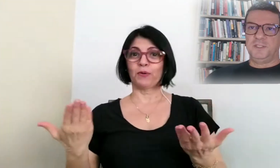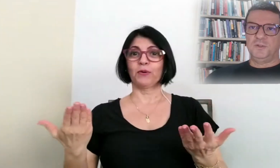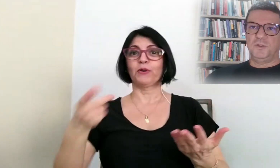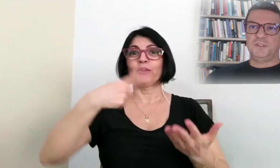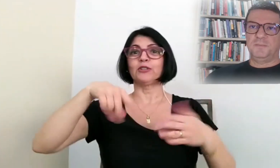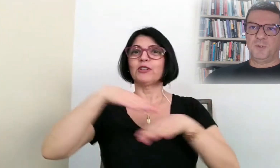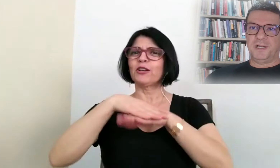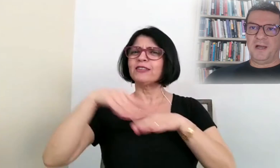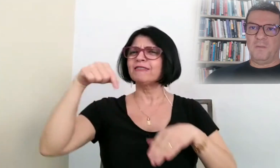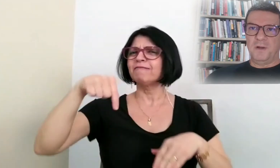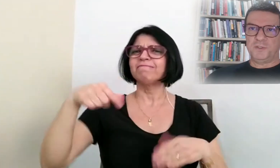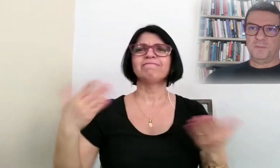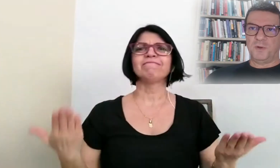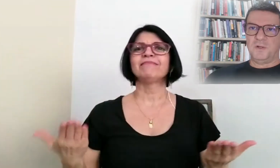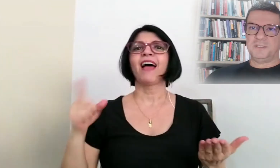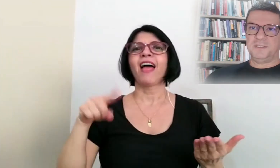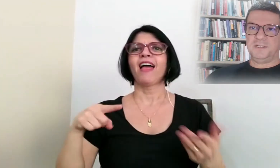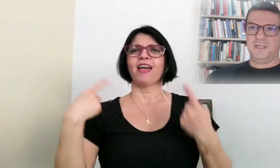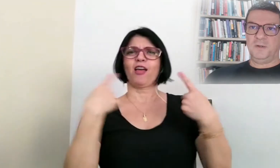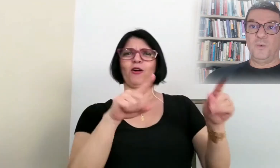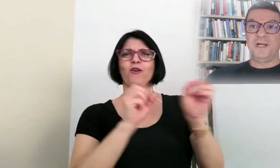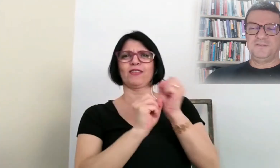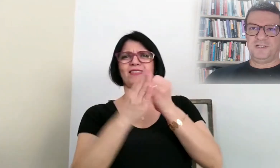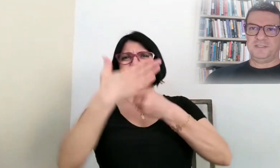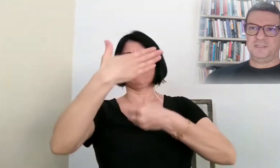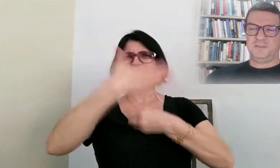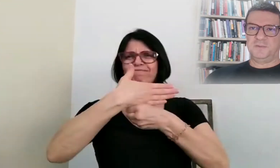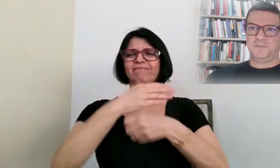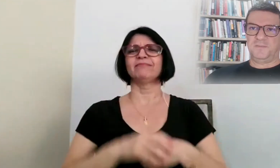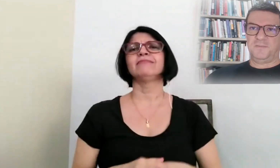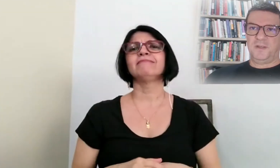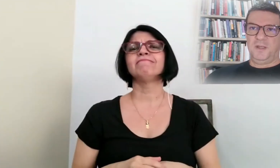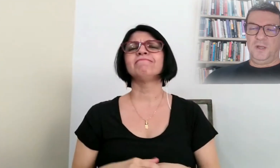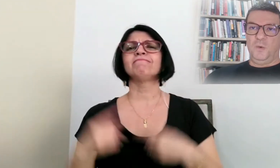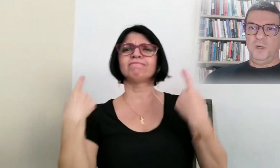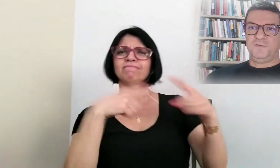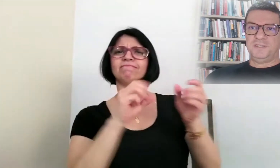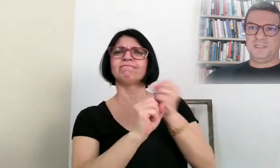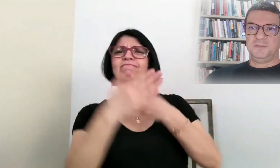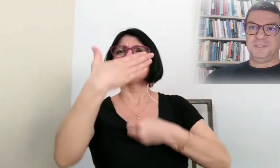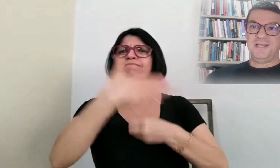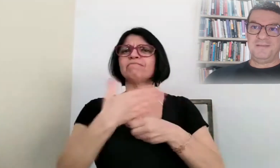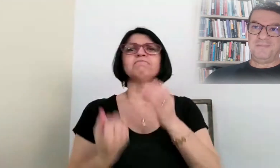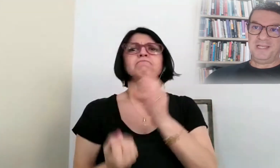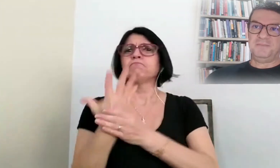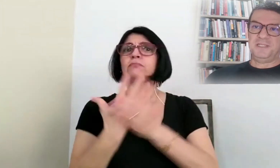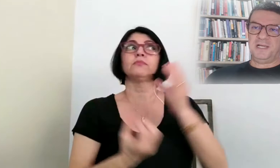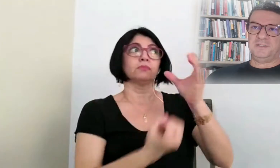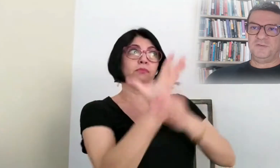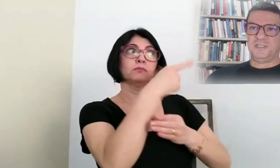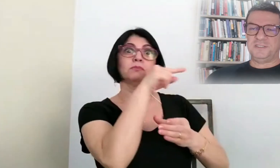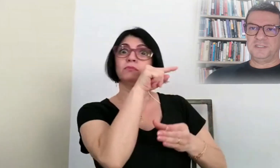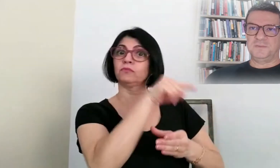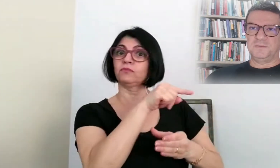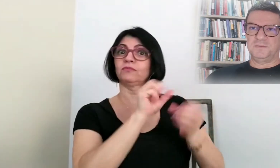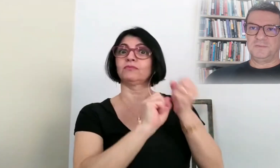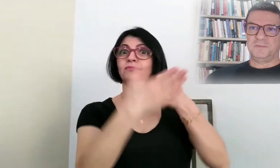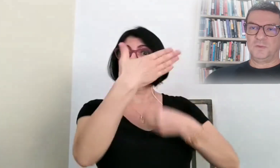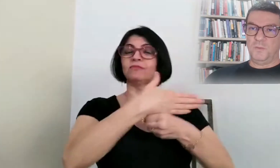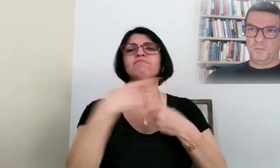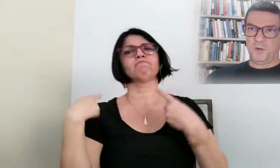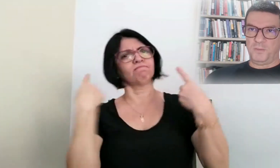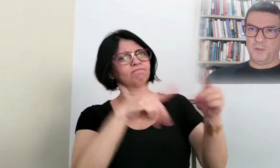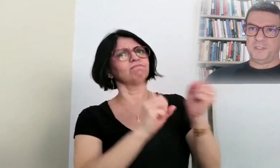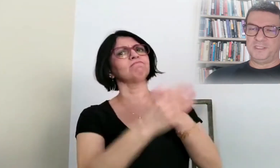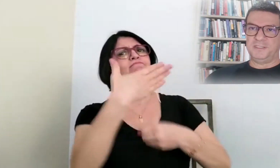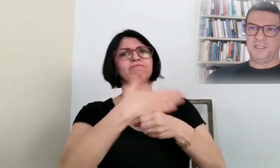O tema de hoje para o canal Mãos de Prosa é o antifascismo. O antifascismo tem a mesma idade do fascismo.